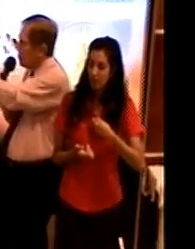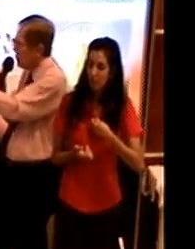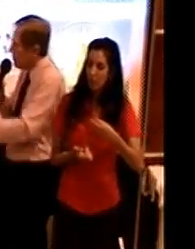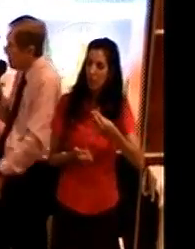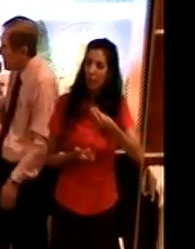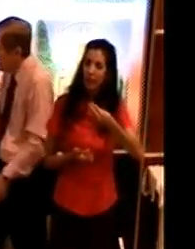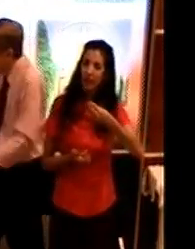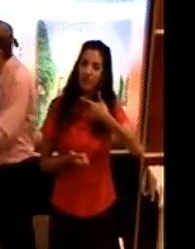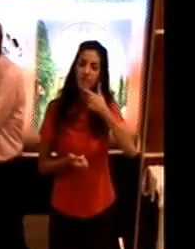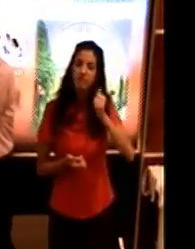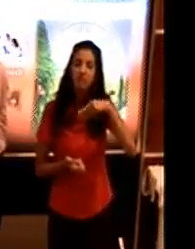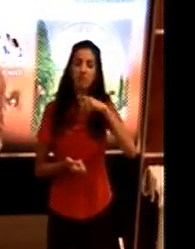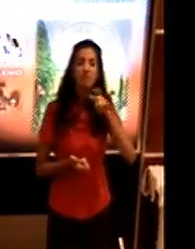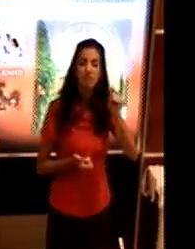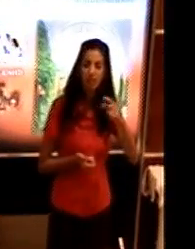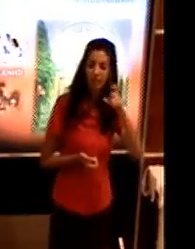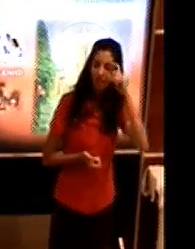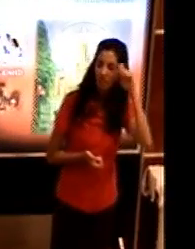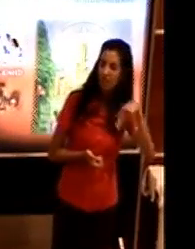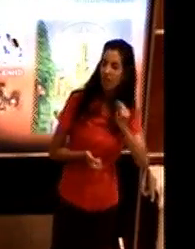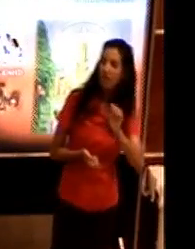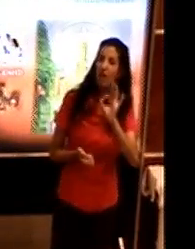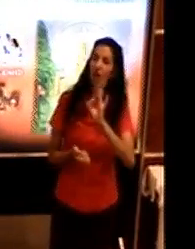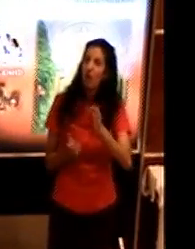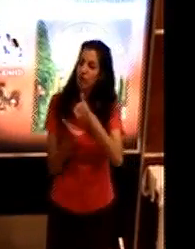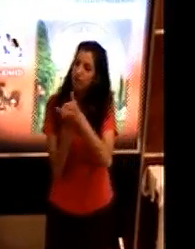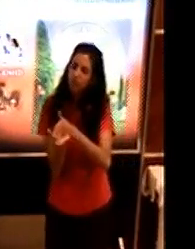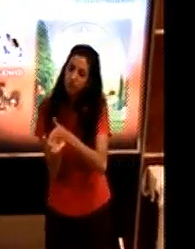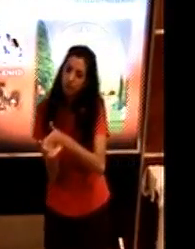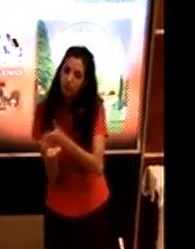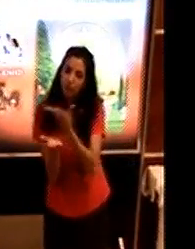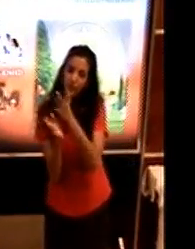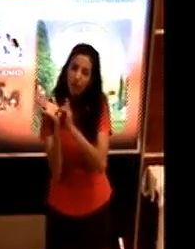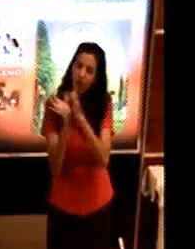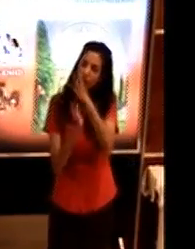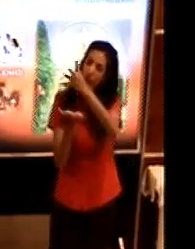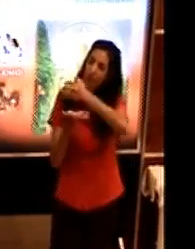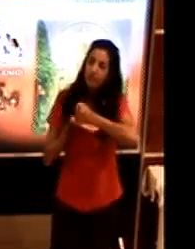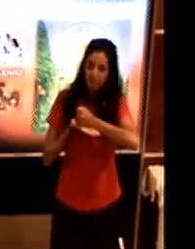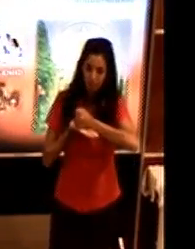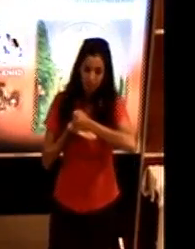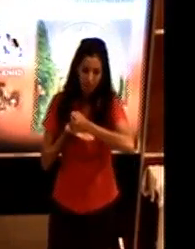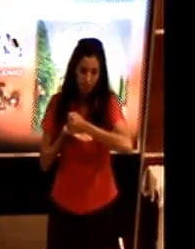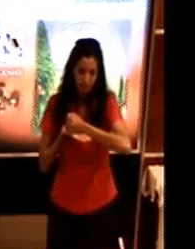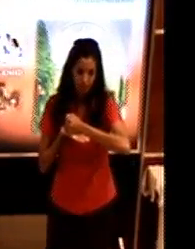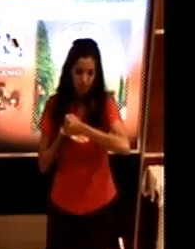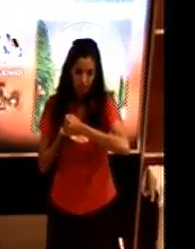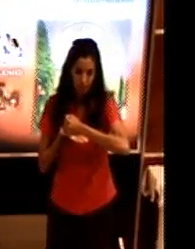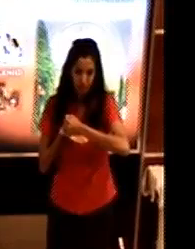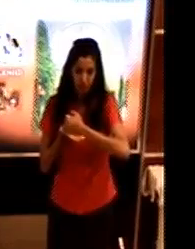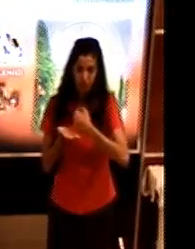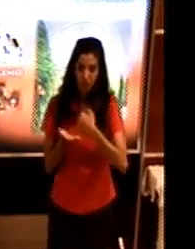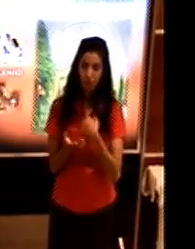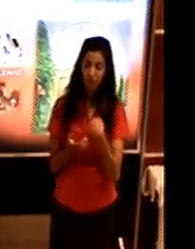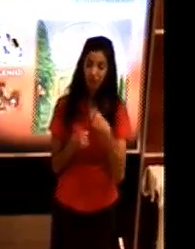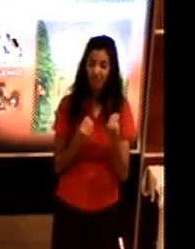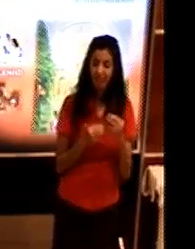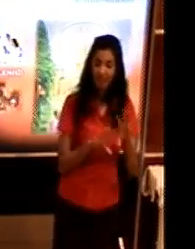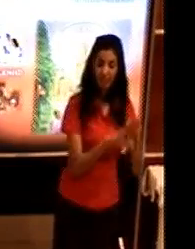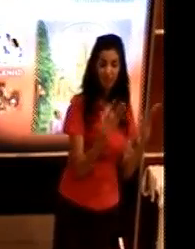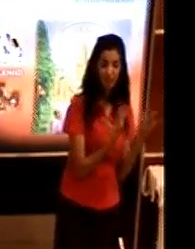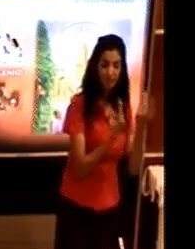o practico las cosas del Señor, estoy aceptando a Jesús. Por lo tanto, soy un extranjero.